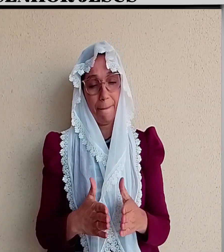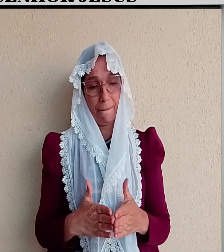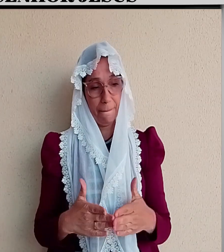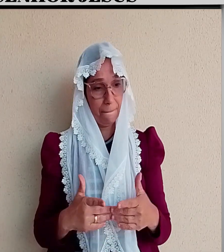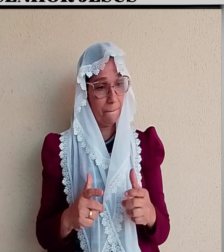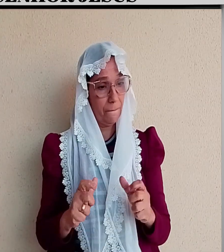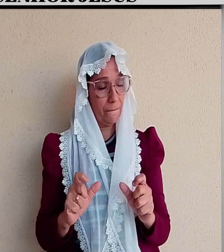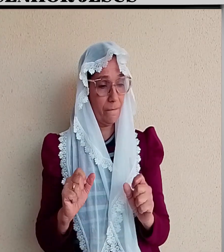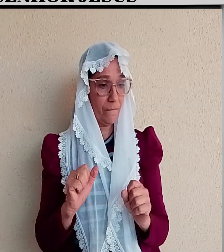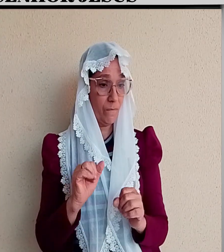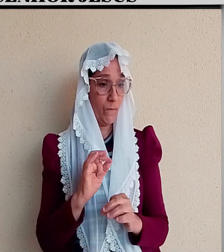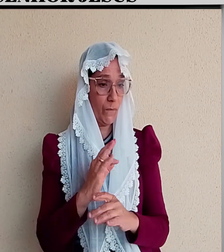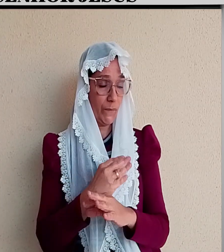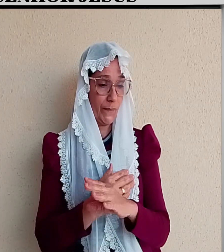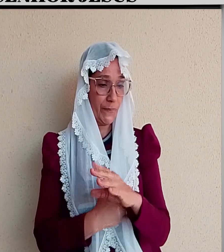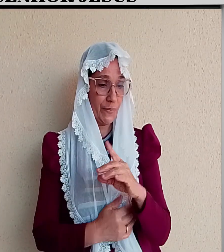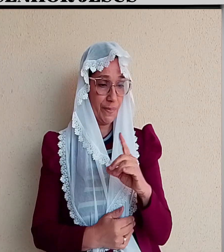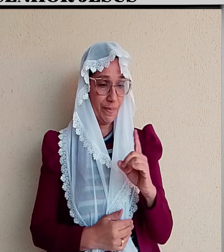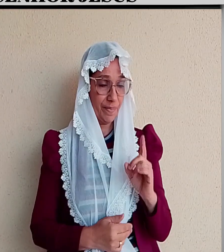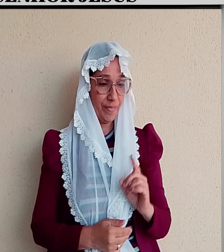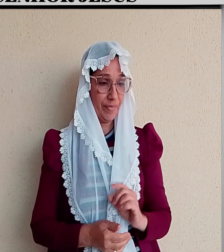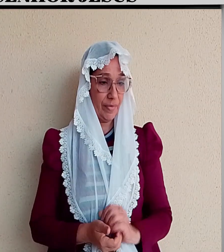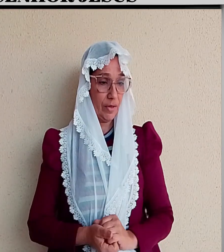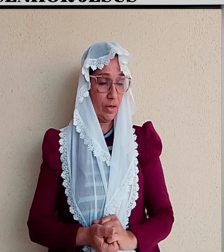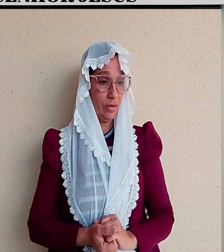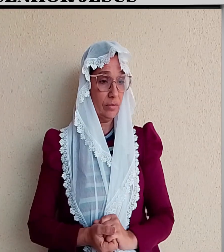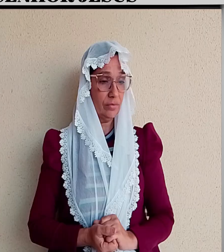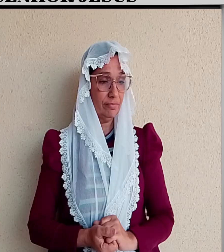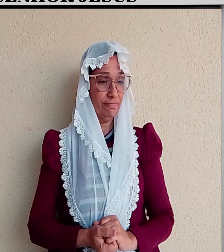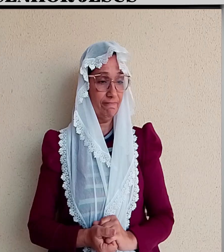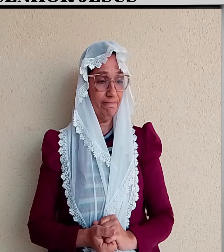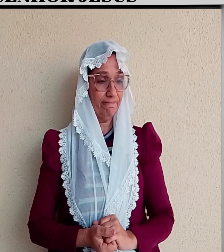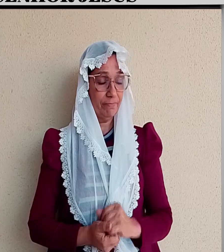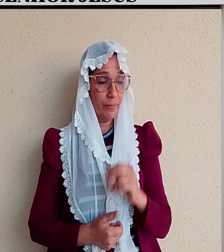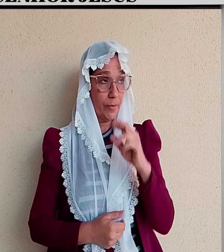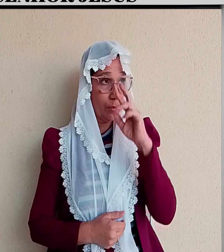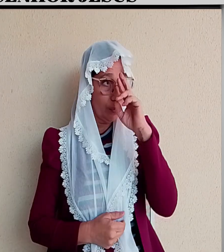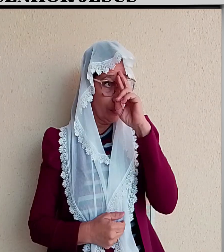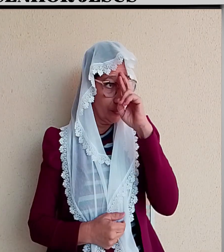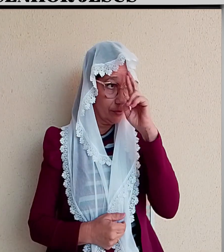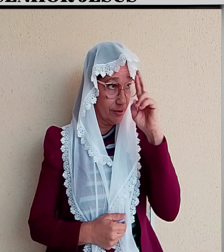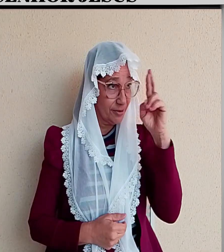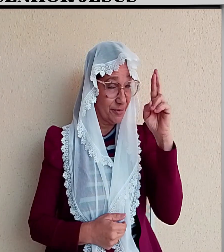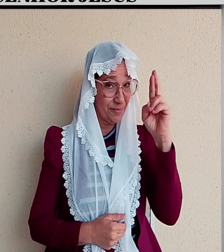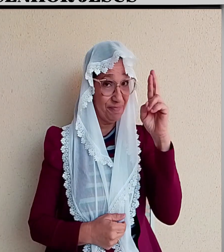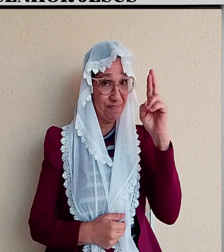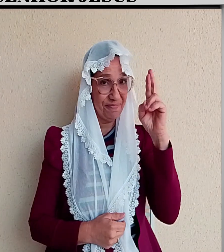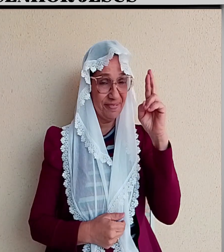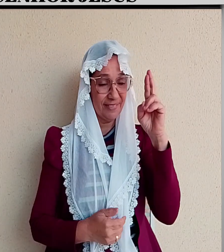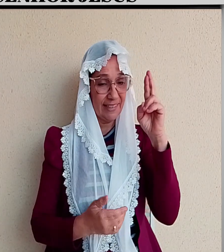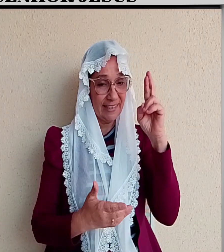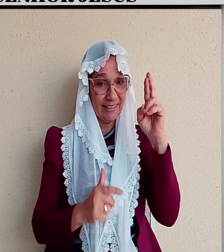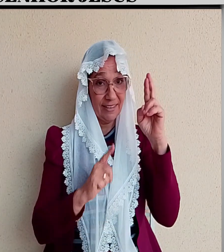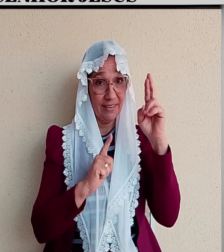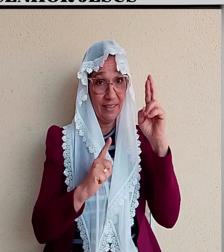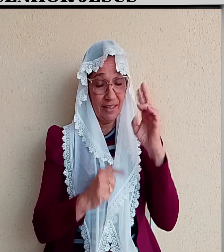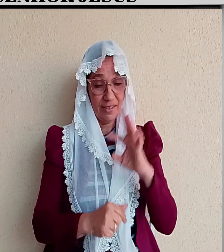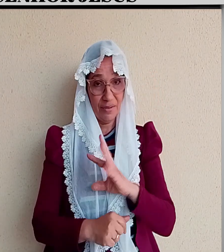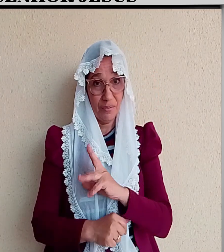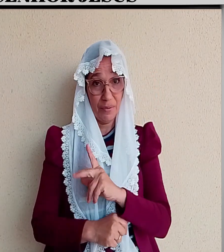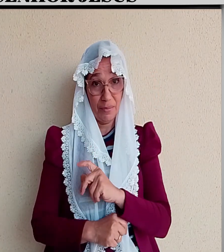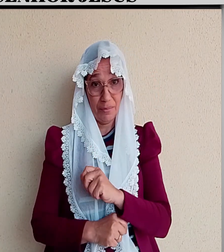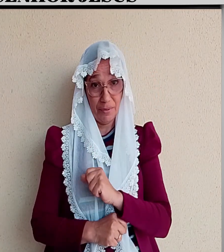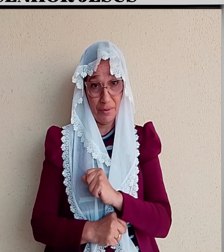podia dizer no meio dos outros, porque a minha amizade contigo é diferente. O Senhor chama a reestruturação inteira de João. Glória a